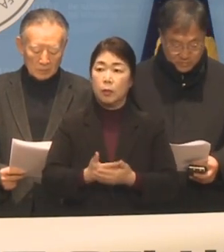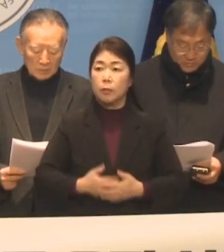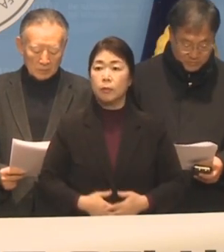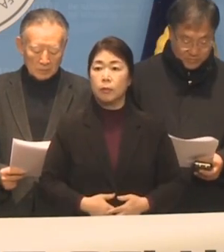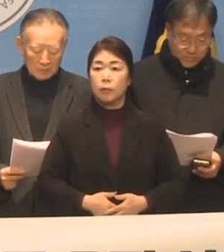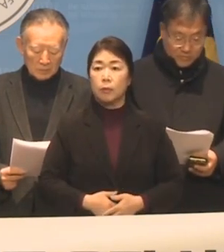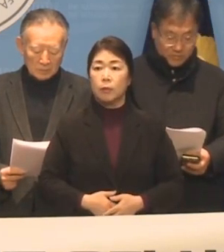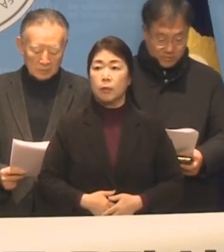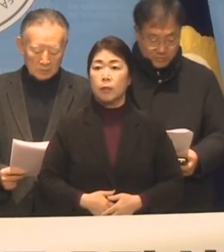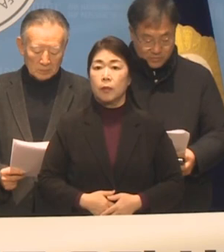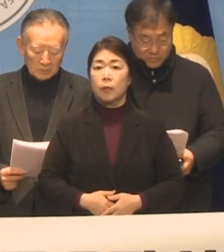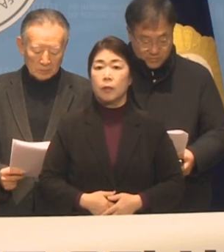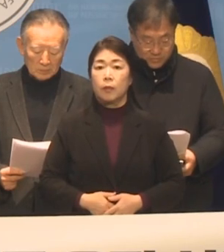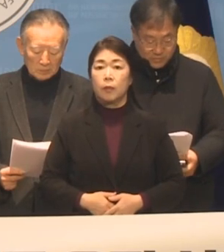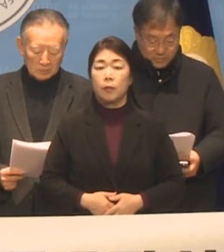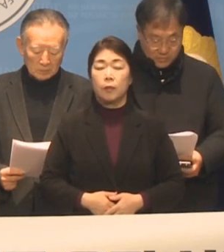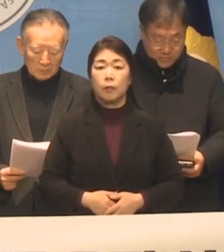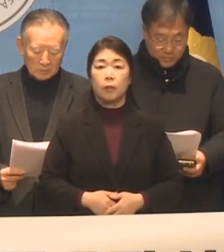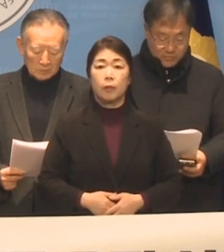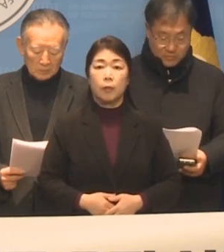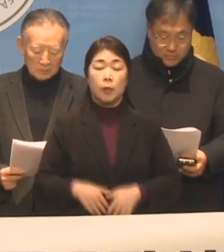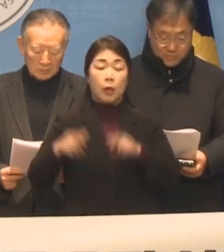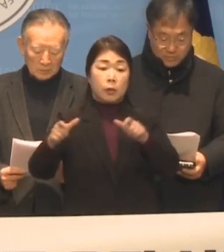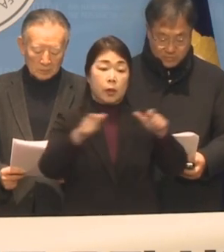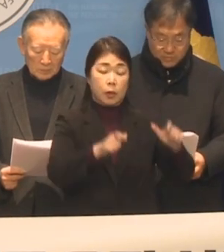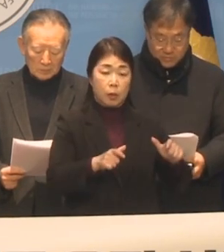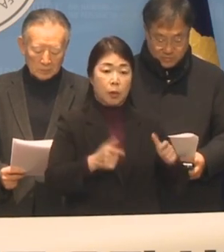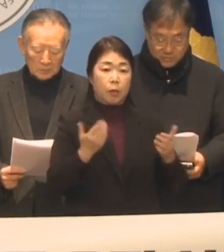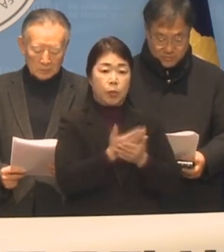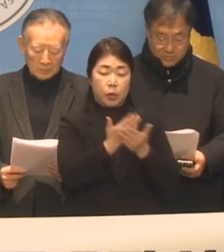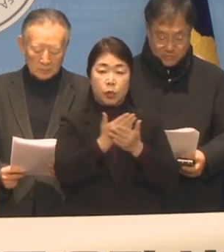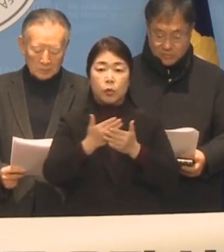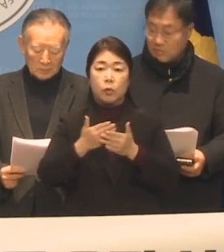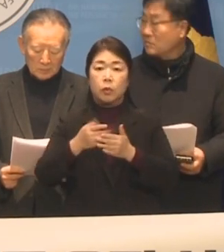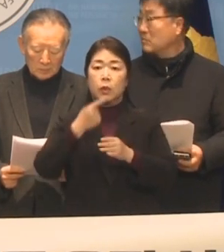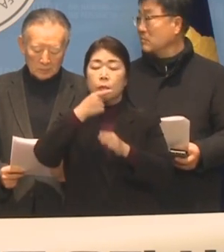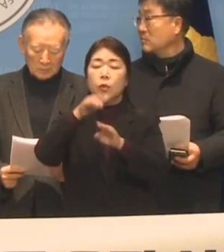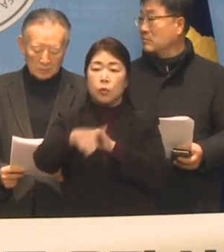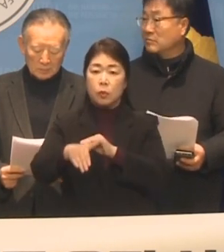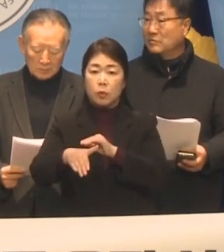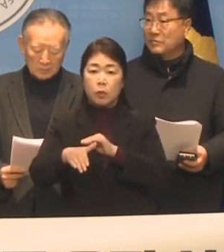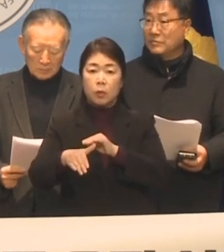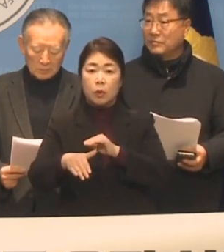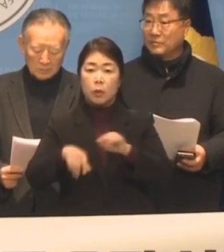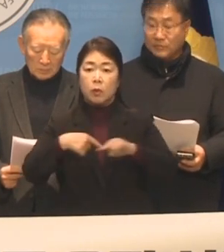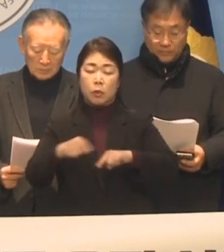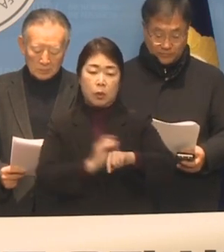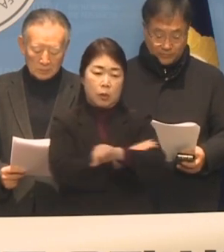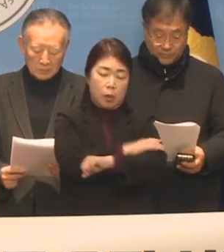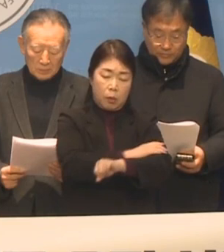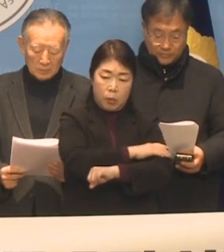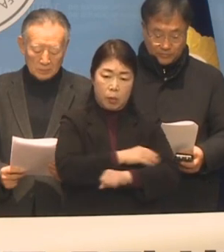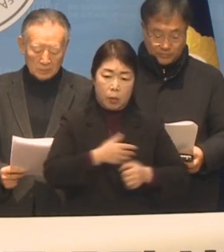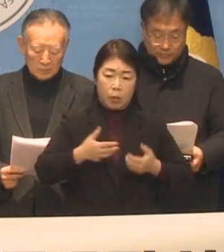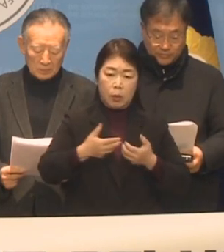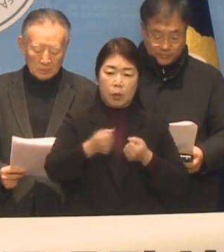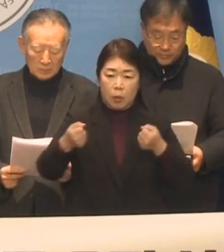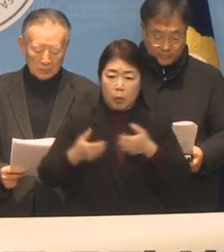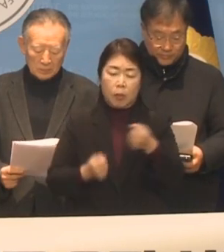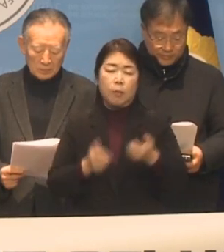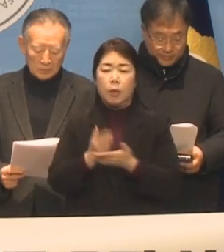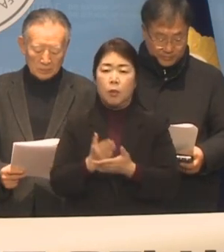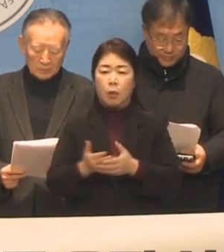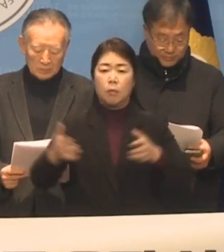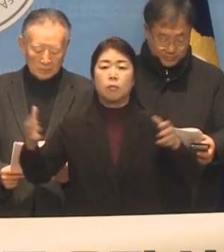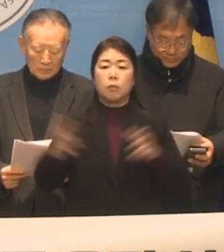아울러 지역구에서도 민주, 진보, 개혁 정치 세력 간의 연합 정치 실현이